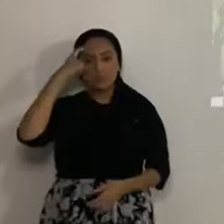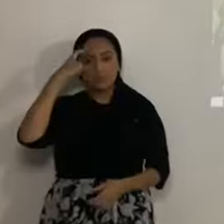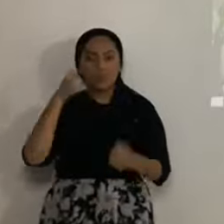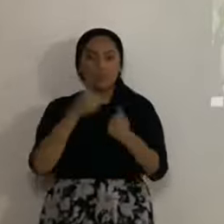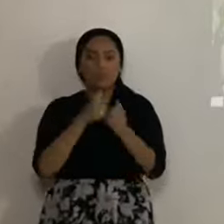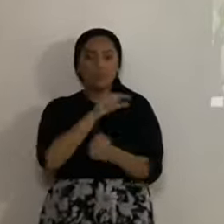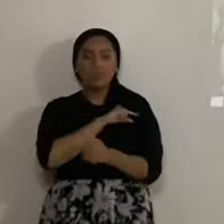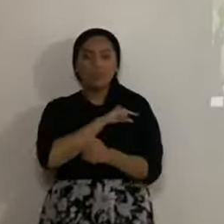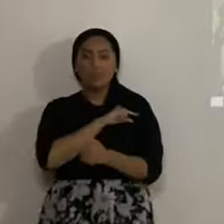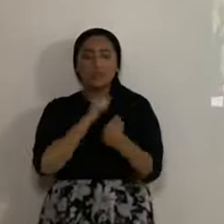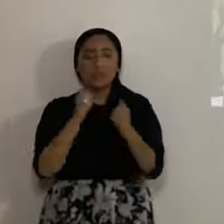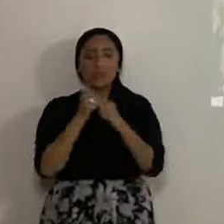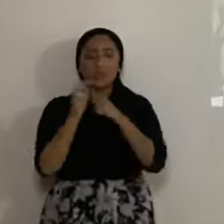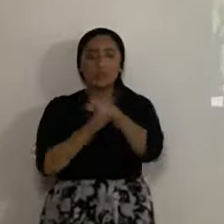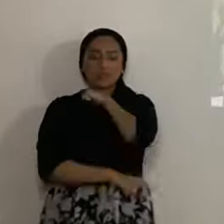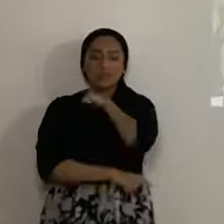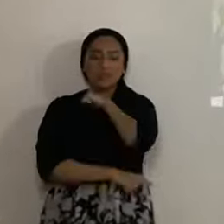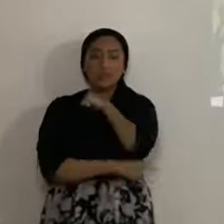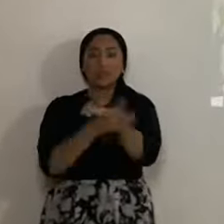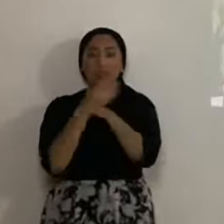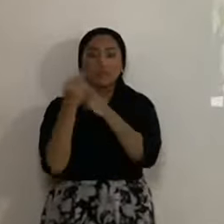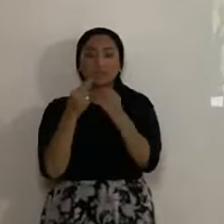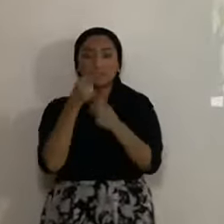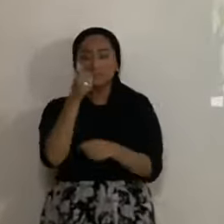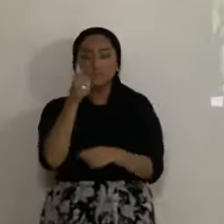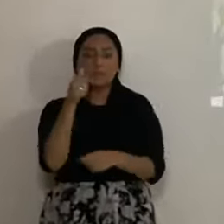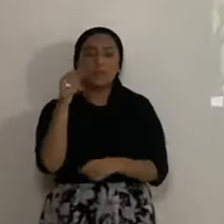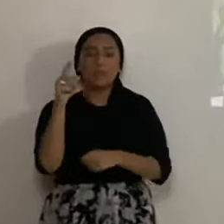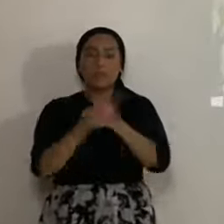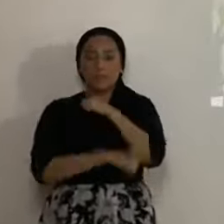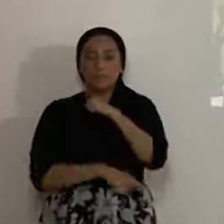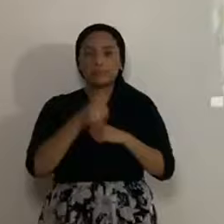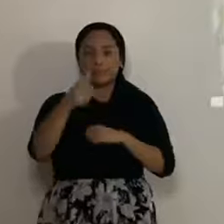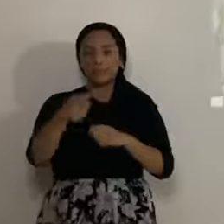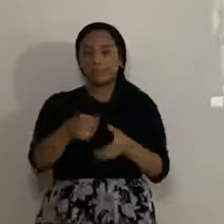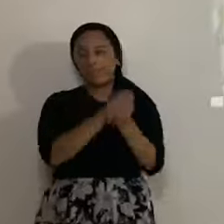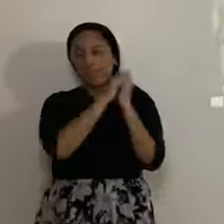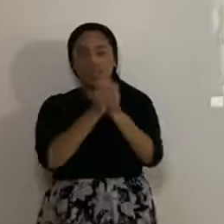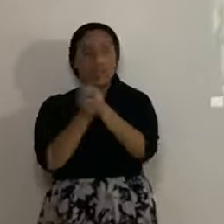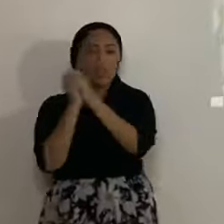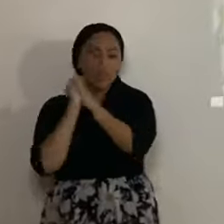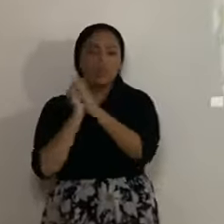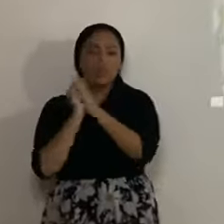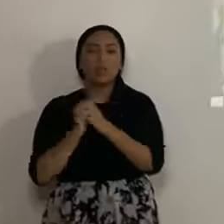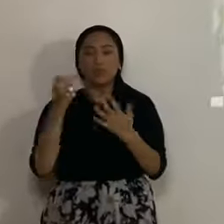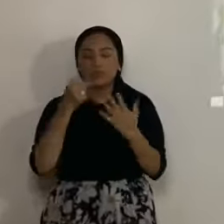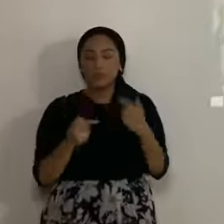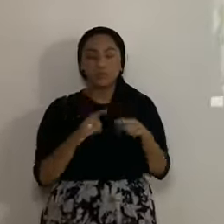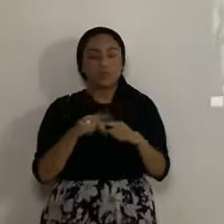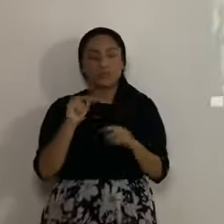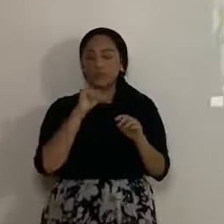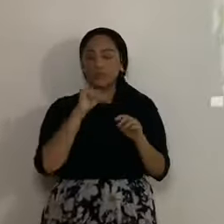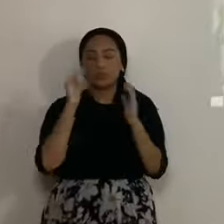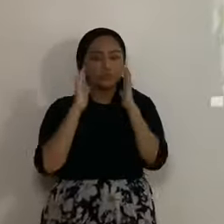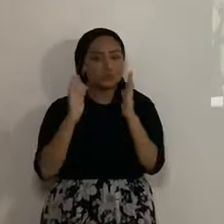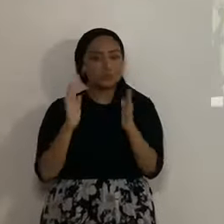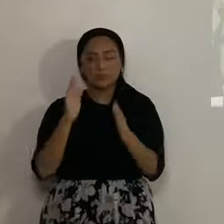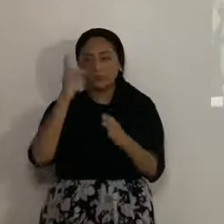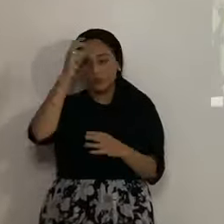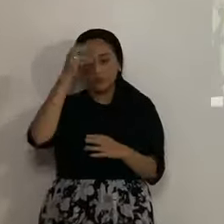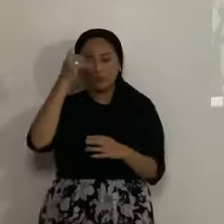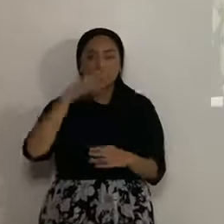culpa, con castigo y hace que te autocastigues y que te autoflageles, etc. Pero no, no le hagas caso al